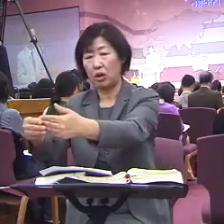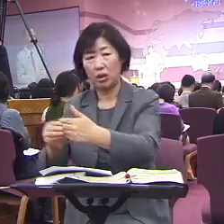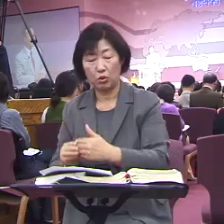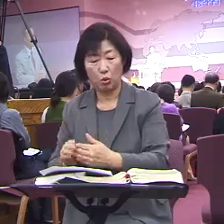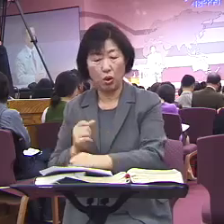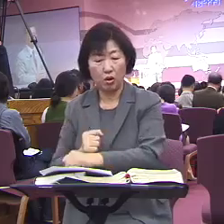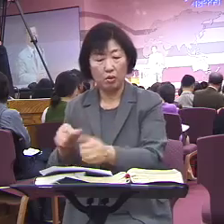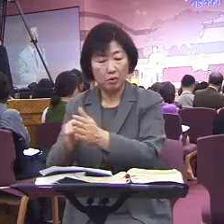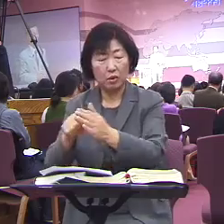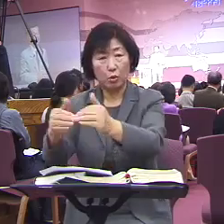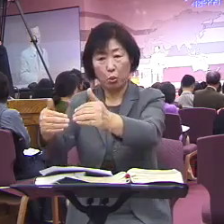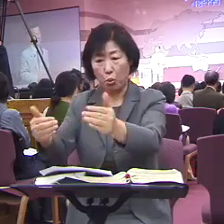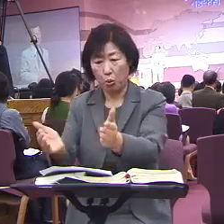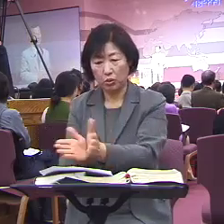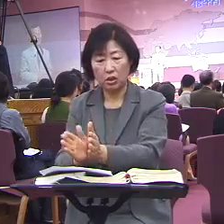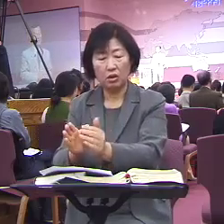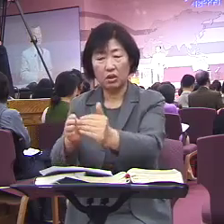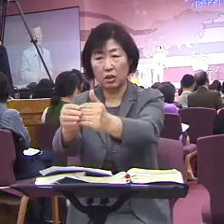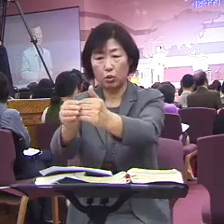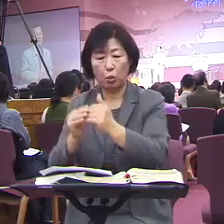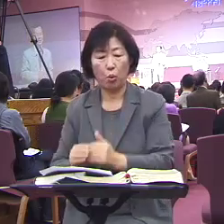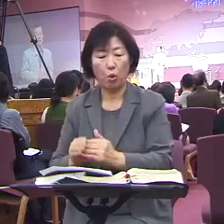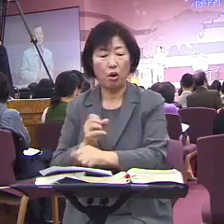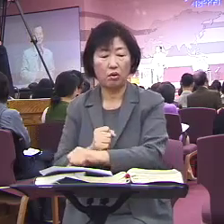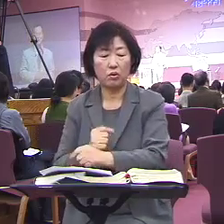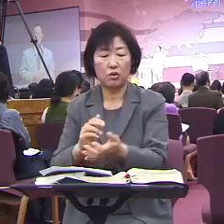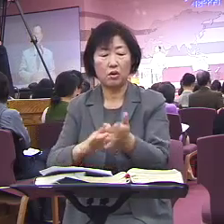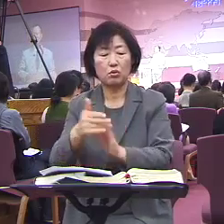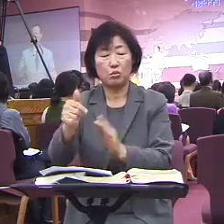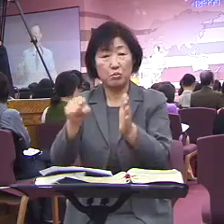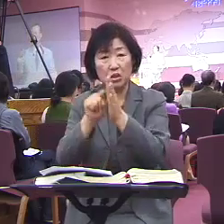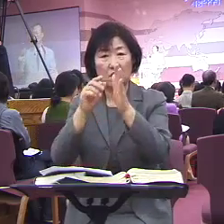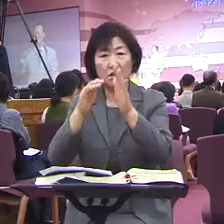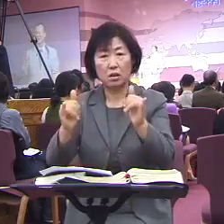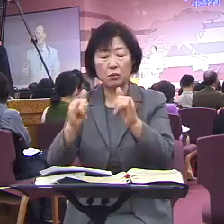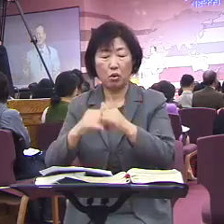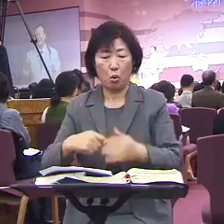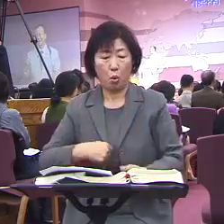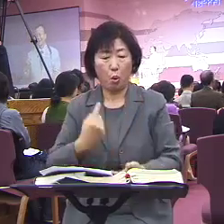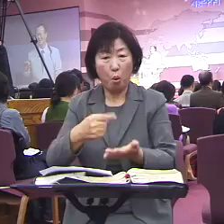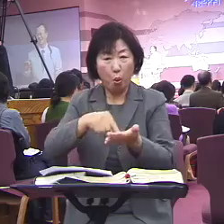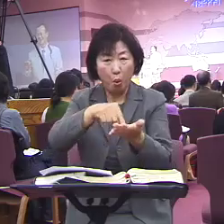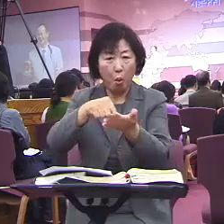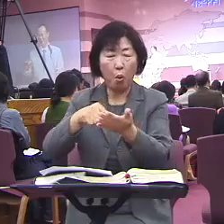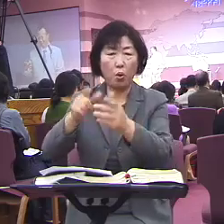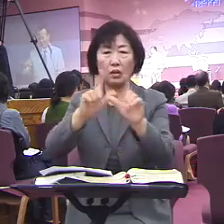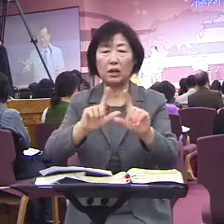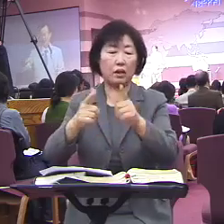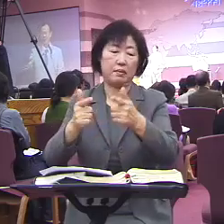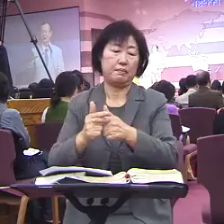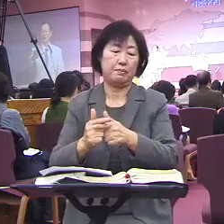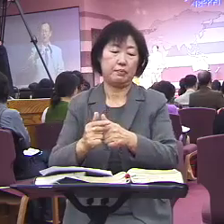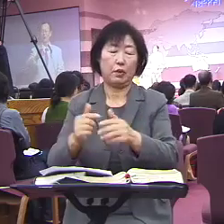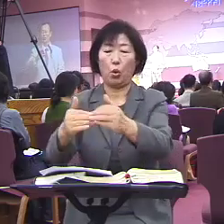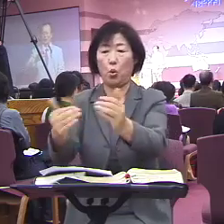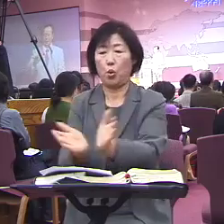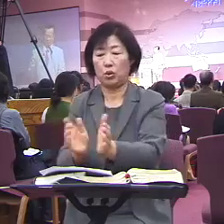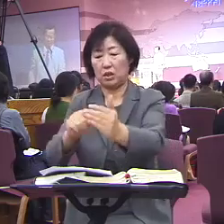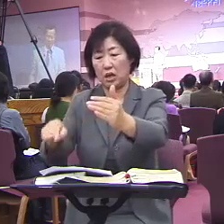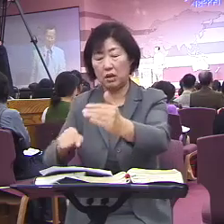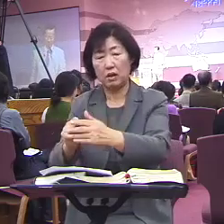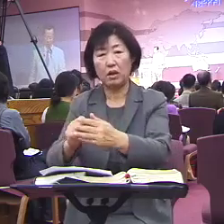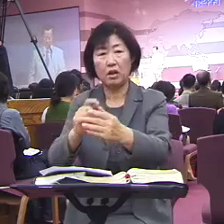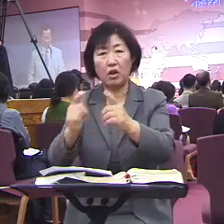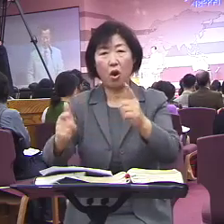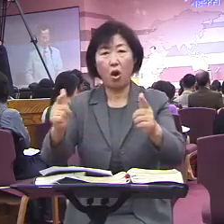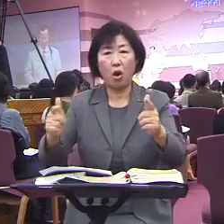인도하셨습니다. 믿음의 공동체 안으로 인도하셔서 이제 예수님을 믿는 자들은 홀로 사는 것이 아니라 공동체 안에서 여러